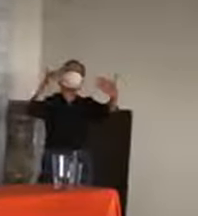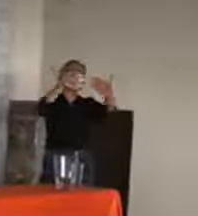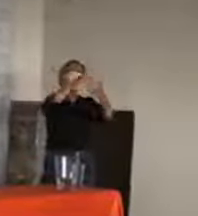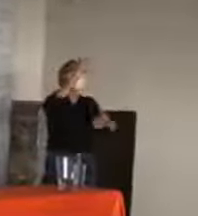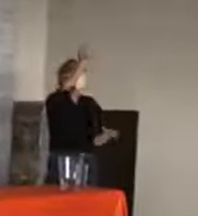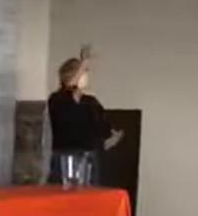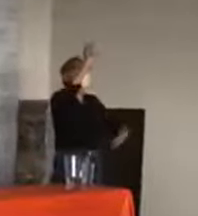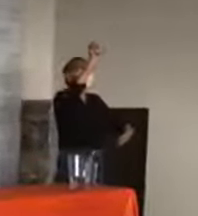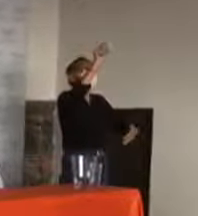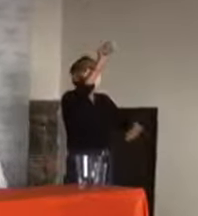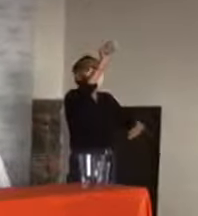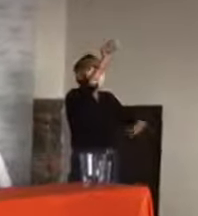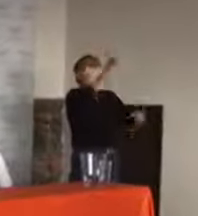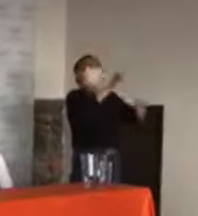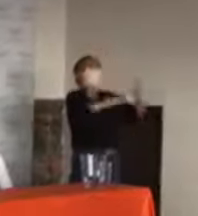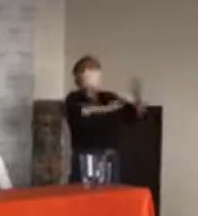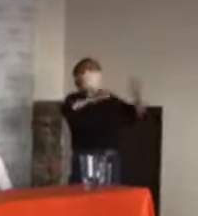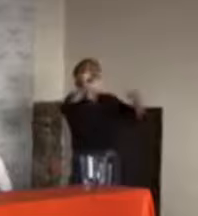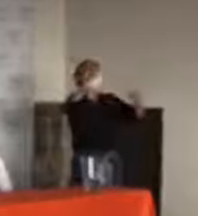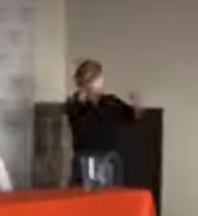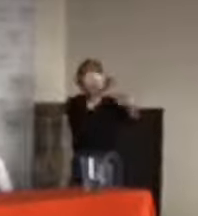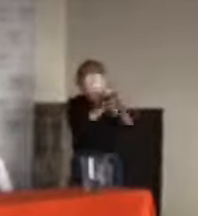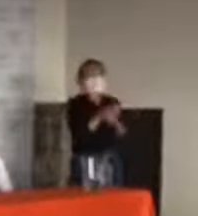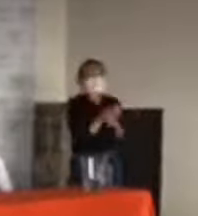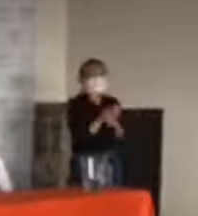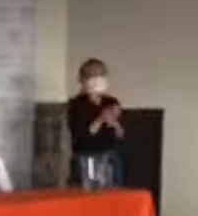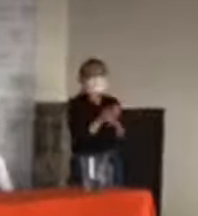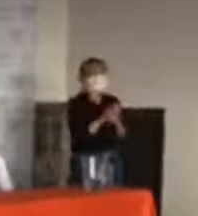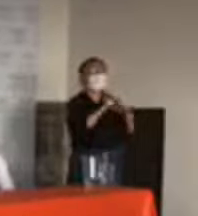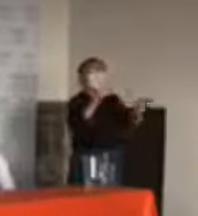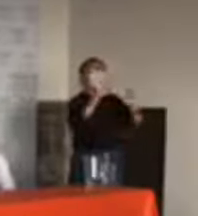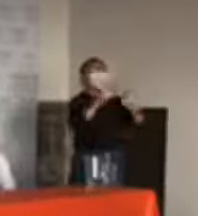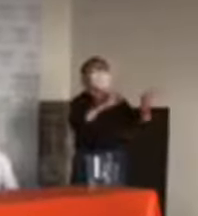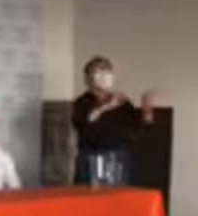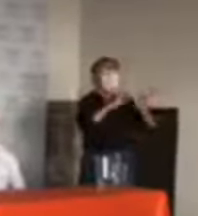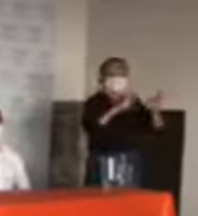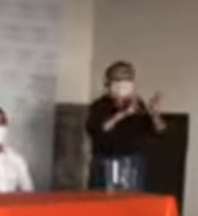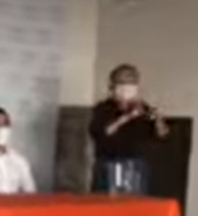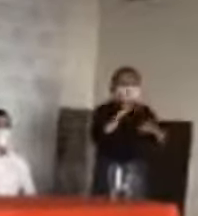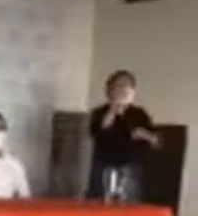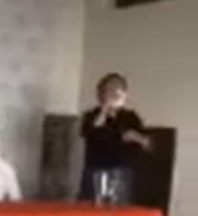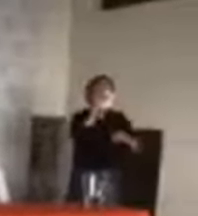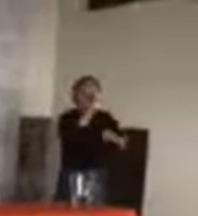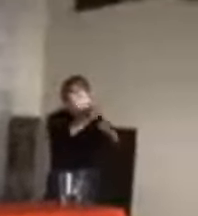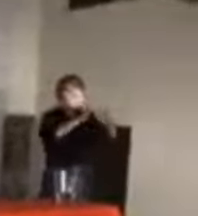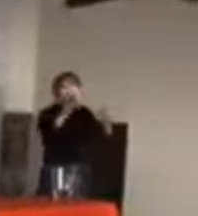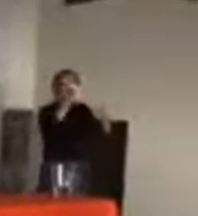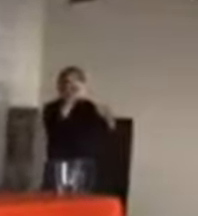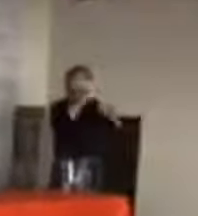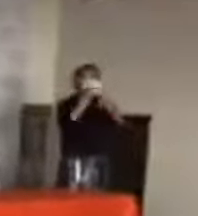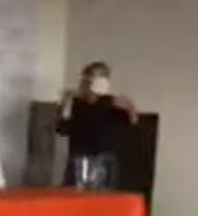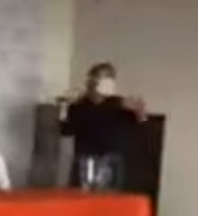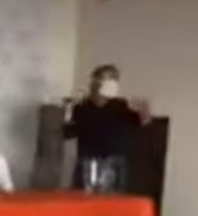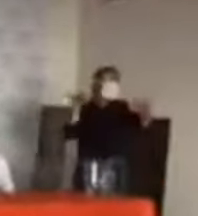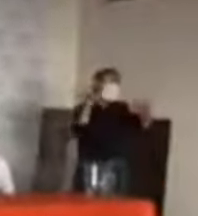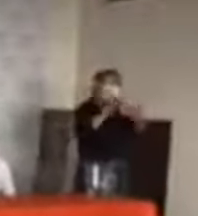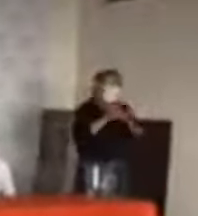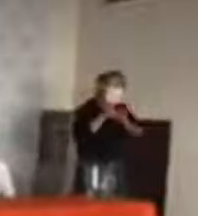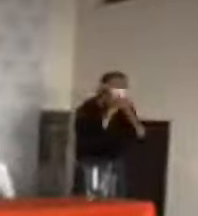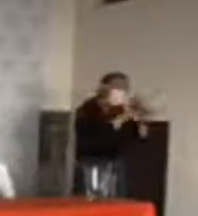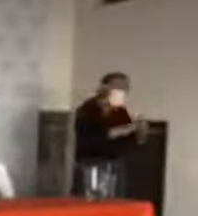de 30 años. Pastora le ha apostado a todo lo que beneficia a la gente y ha participado y fundado